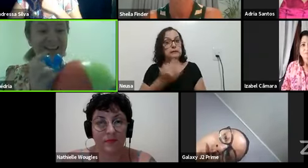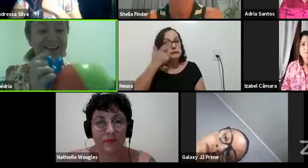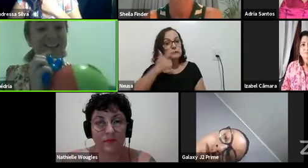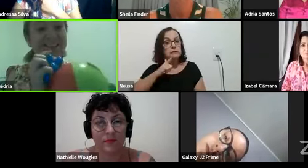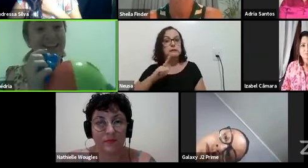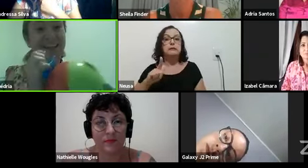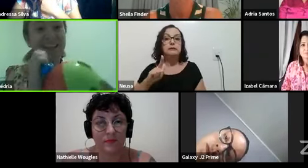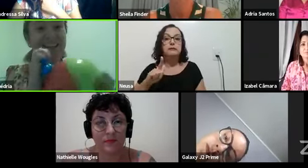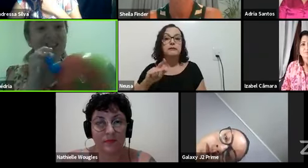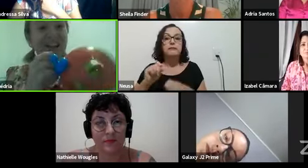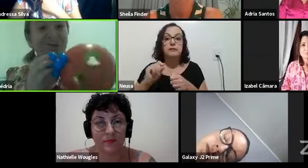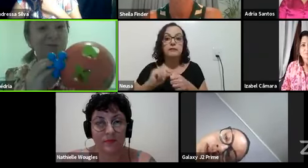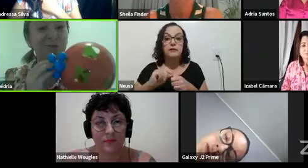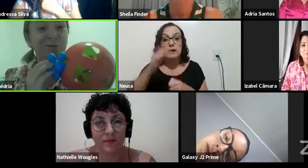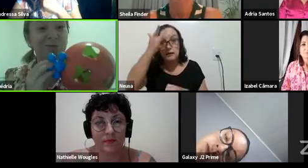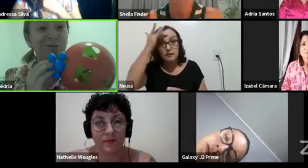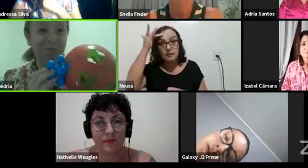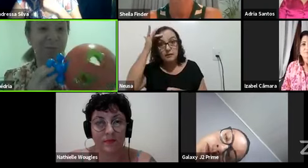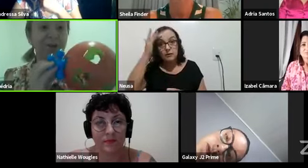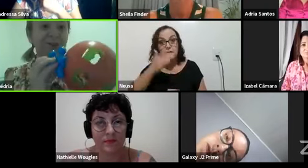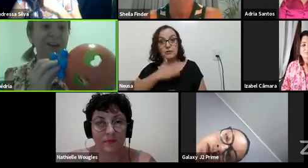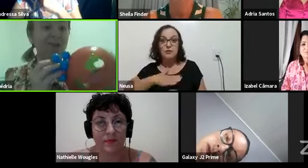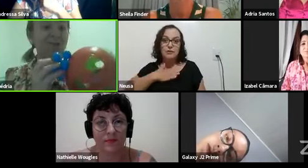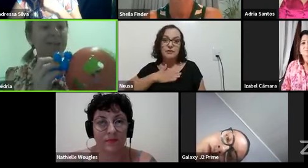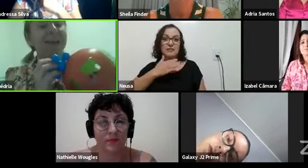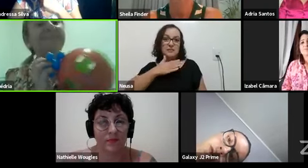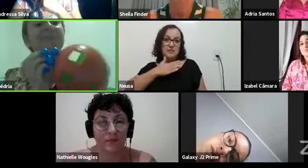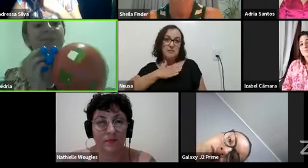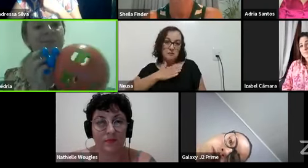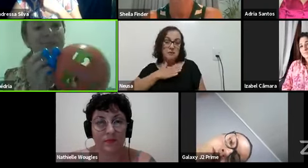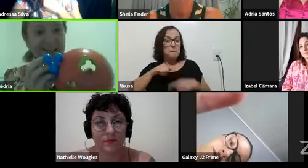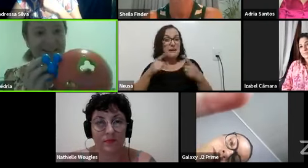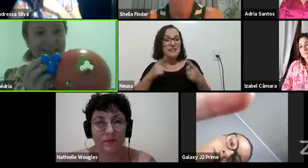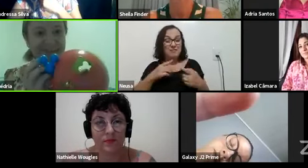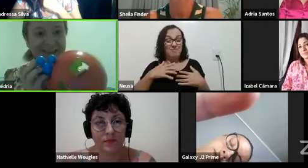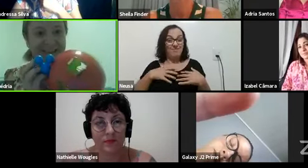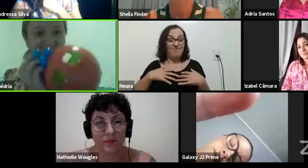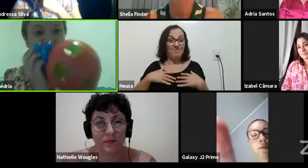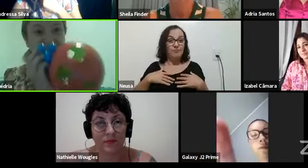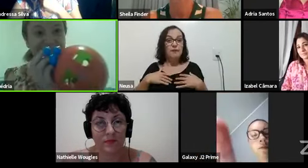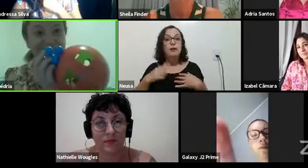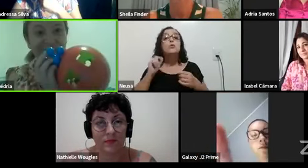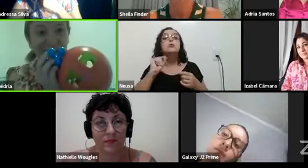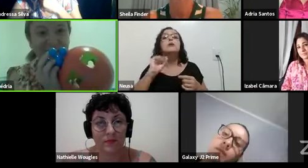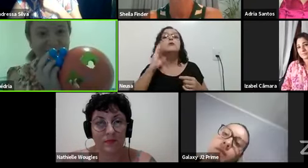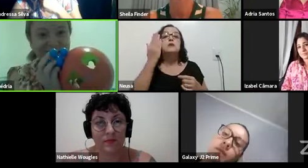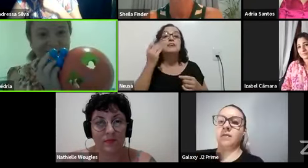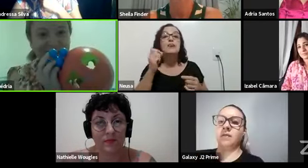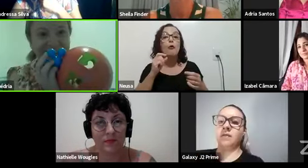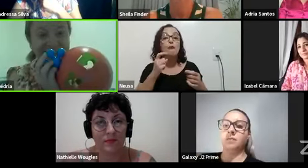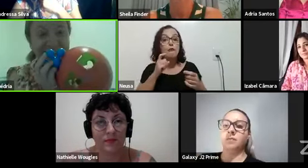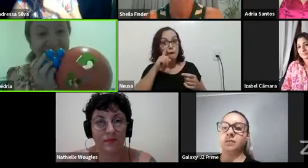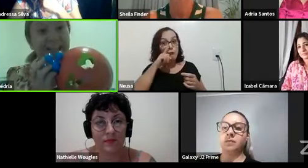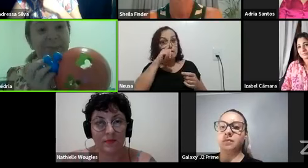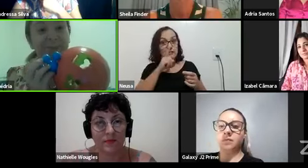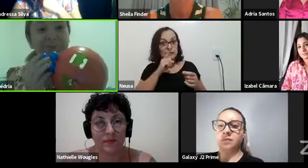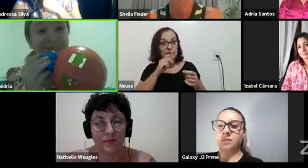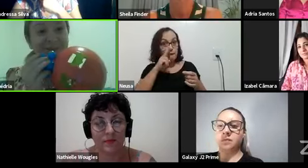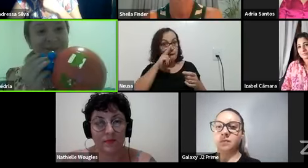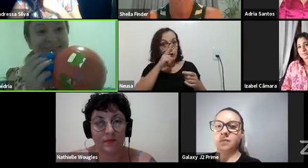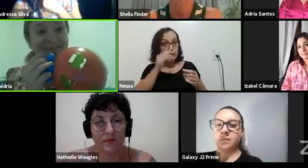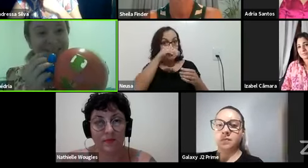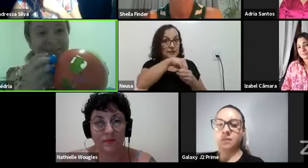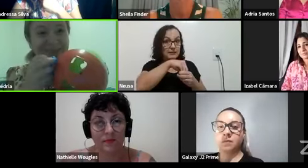que sem estar confortável. O que que acontece se eu forçar esse brinquedo nesse globinho aqui?